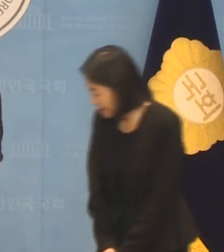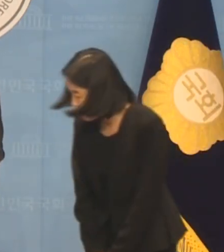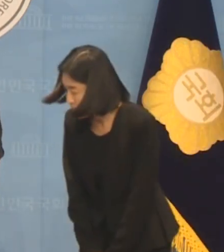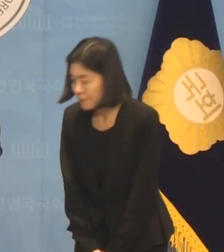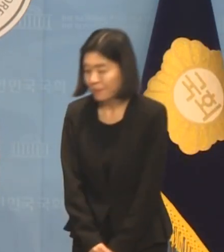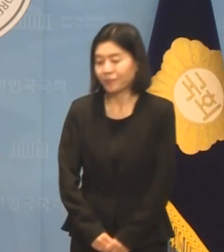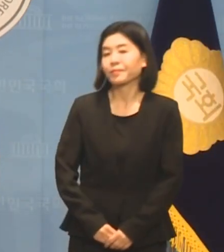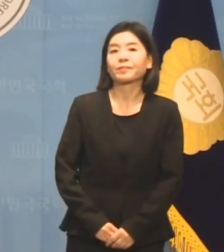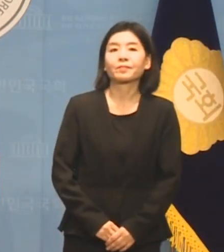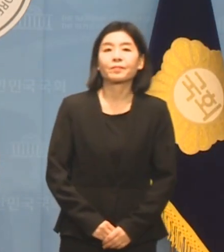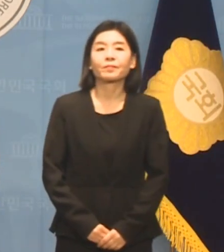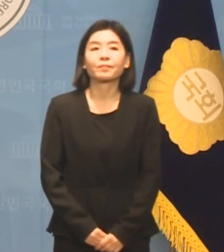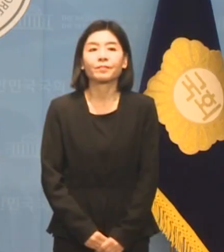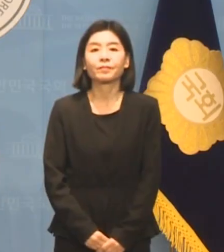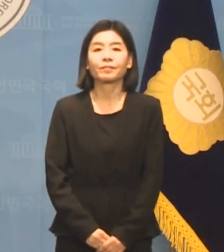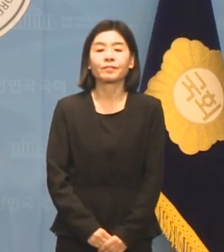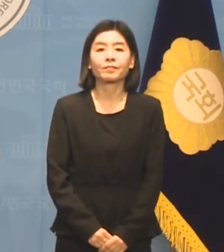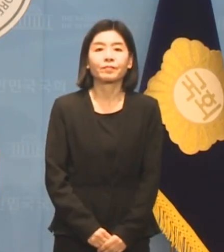안녕하세요.